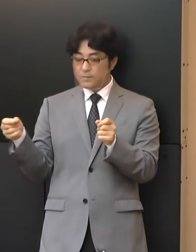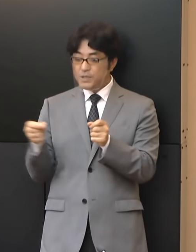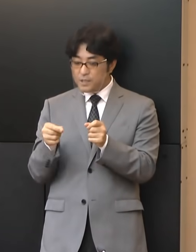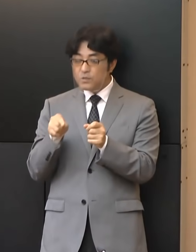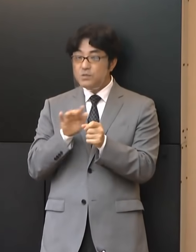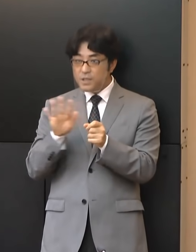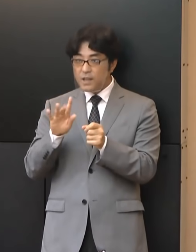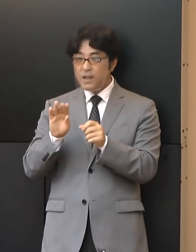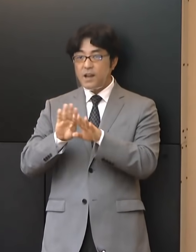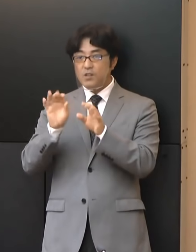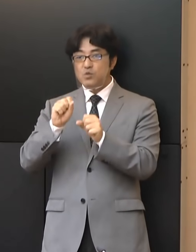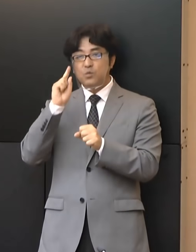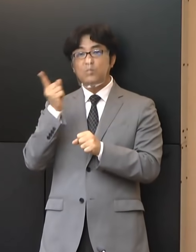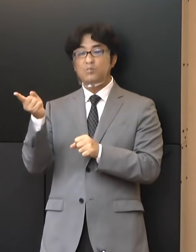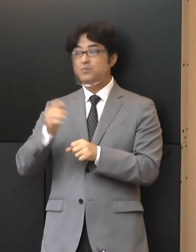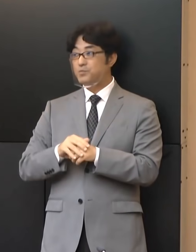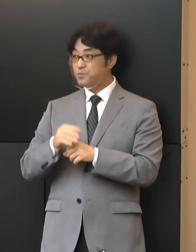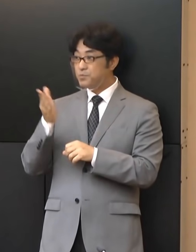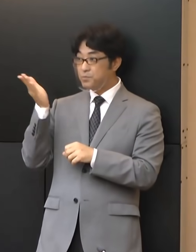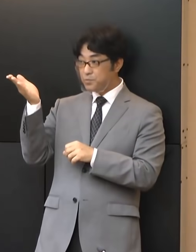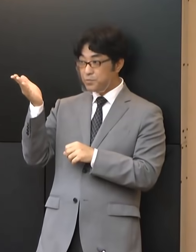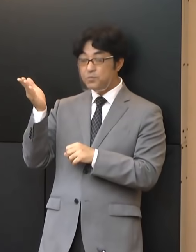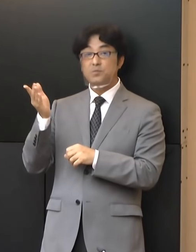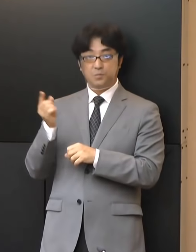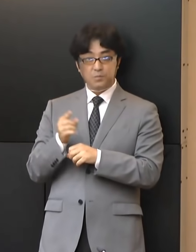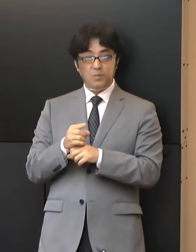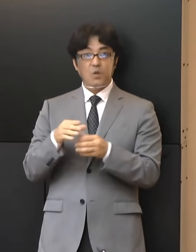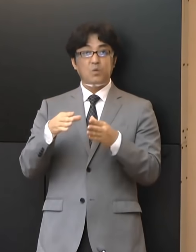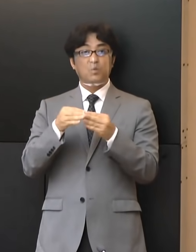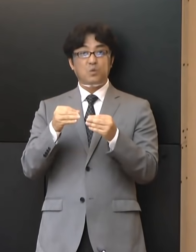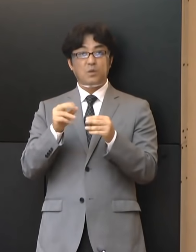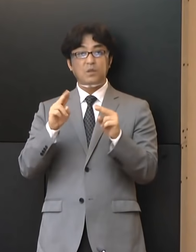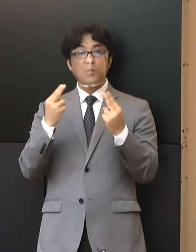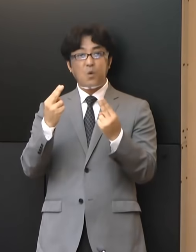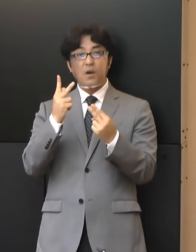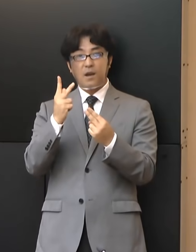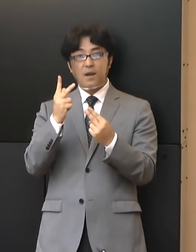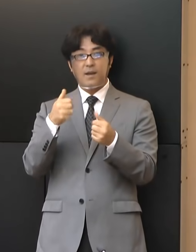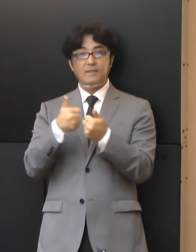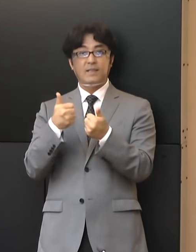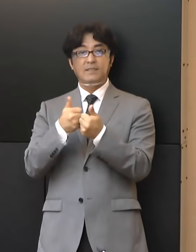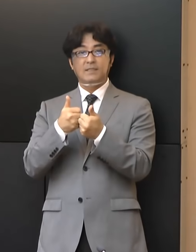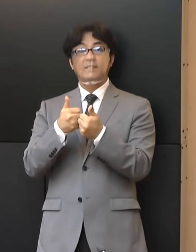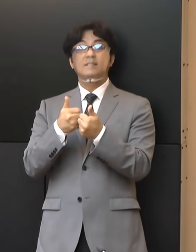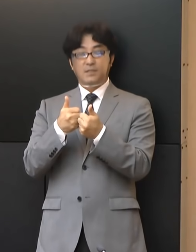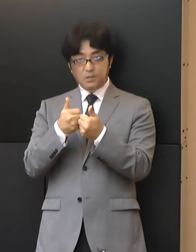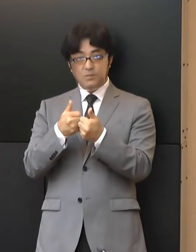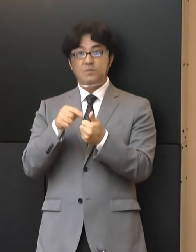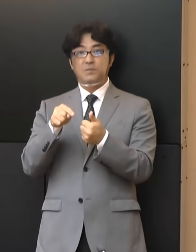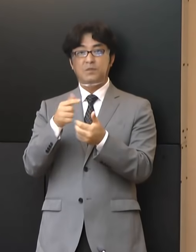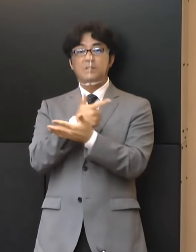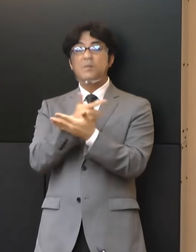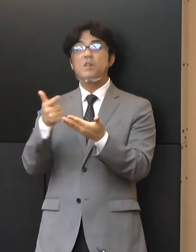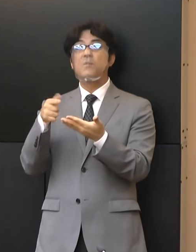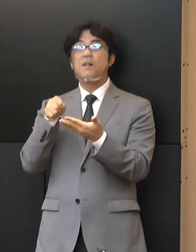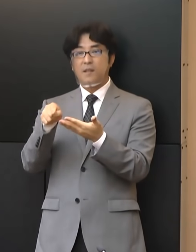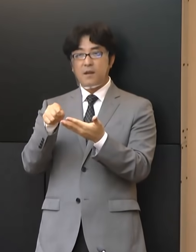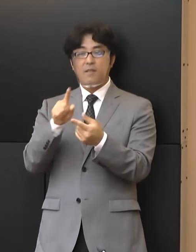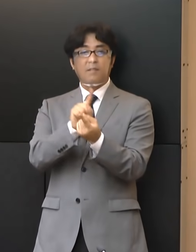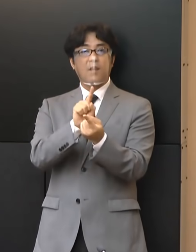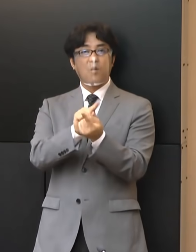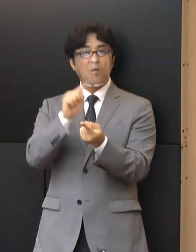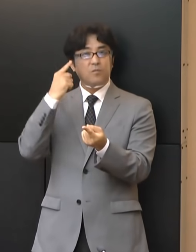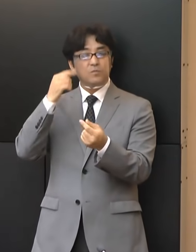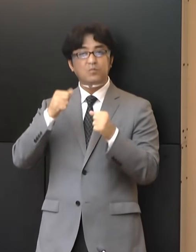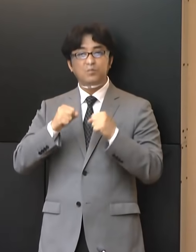を、 はい、まず国の専門家会議はもちろん、私たち、それに準じて、さまざまな対応を考えていきます